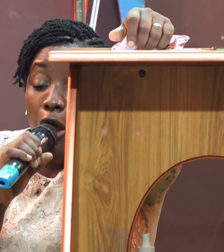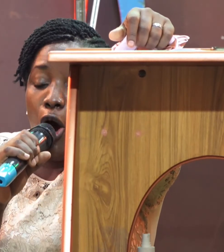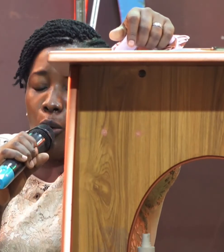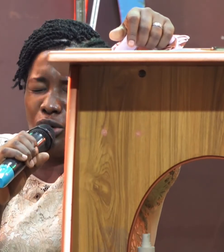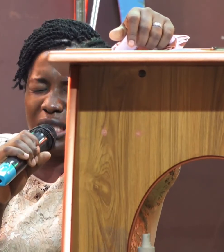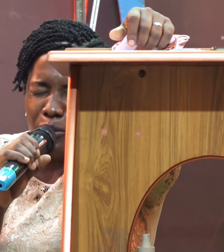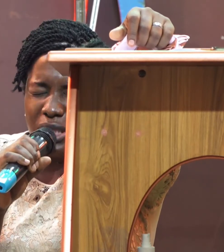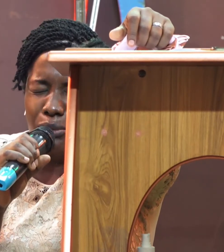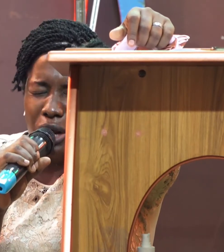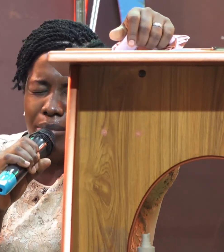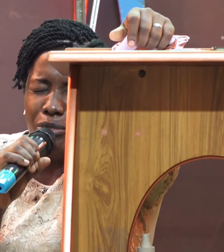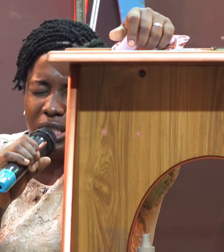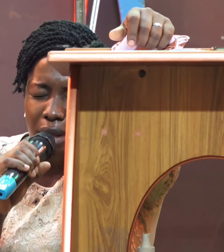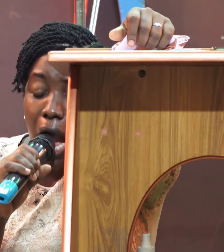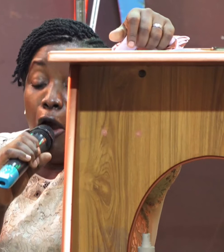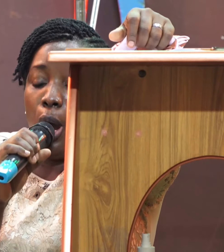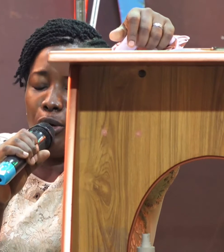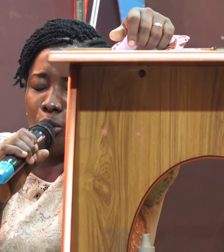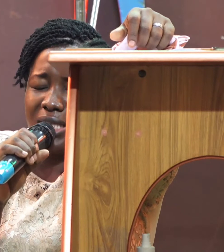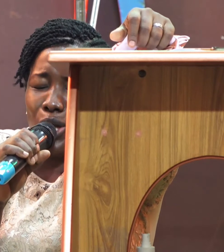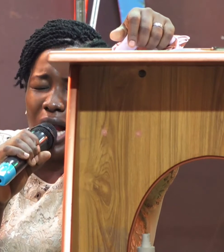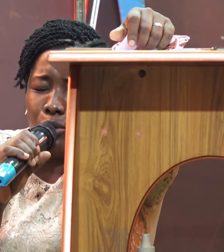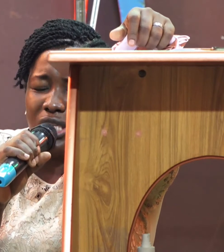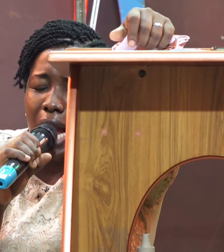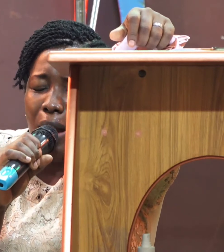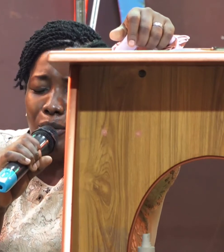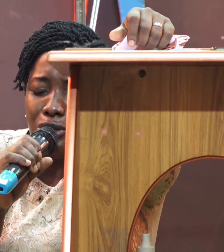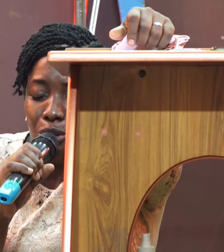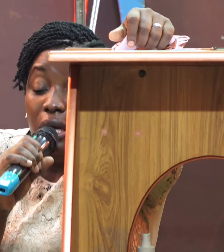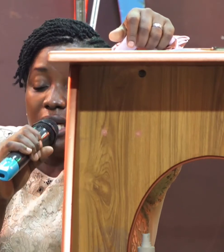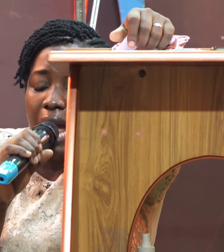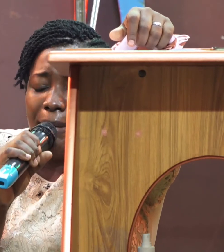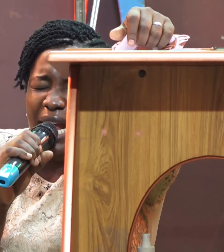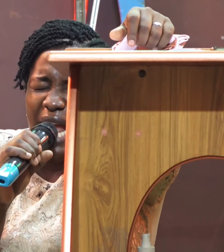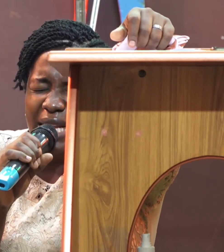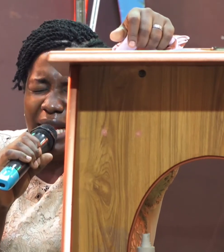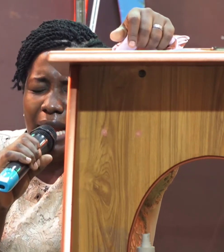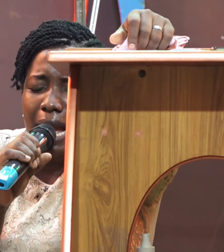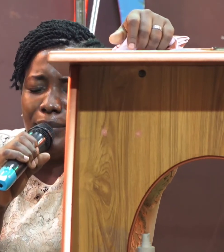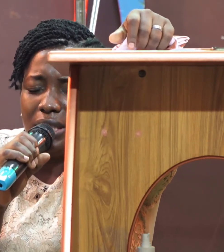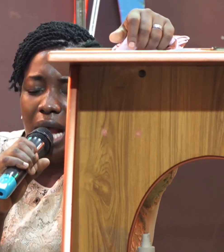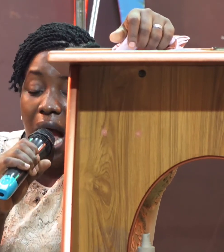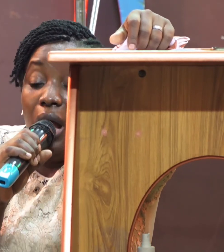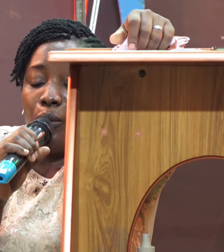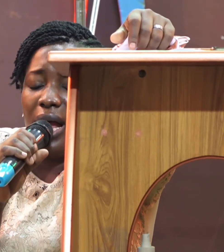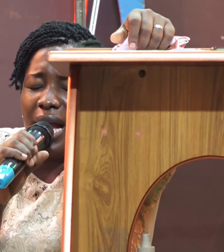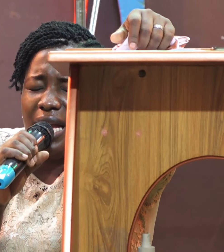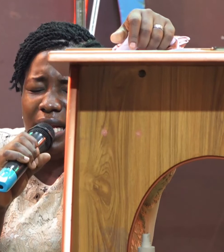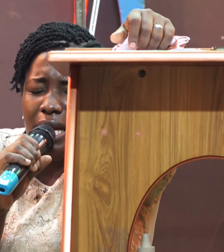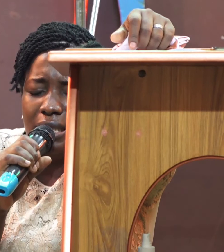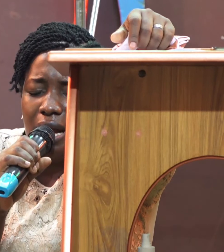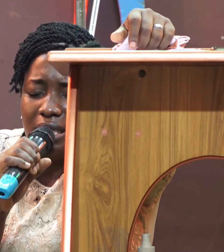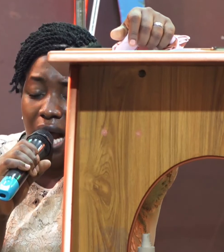mumutima. Okuta kusivuka mumutima. Omutu asoka kuchawa mutu. Na mana na agenda na muta.